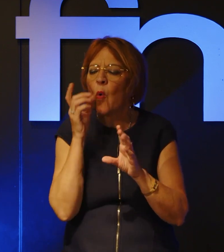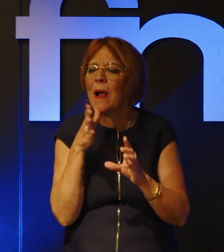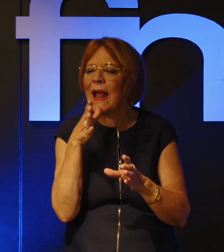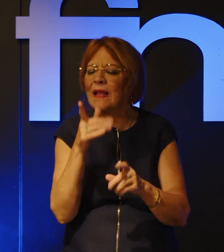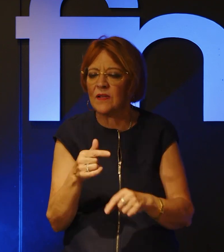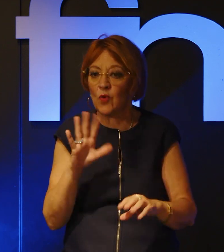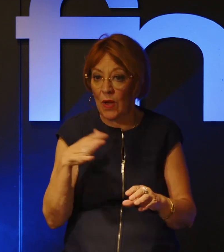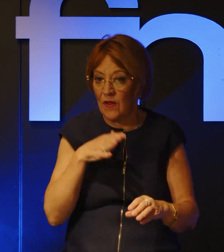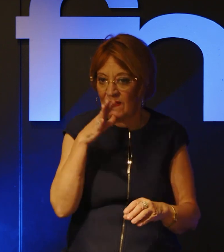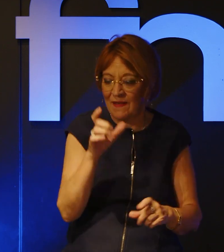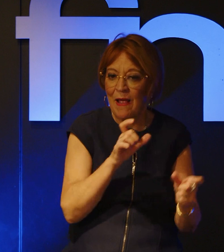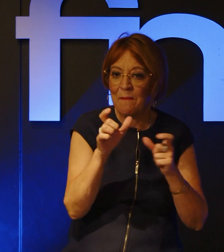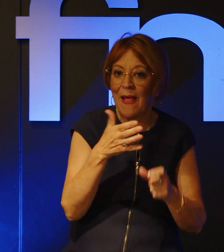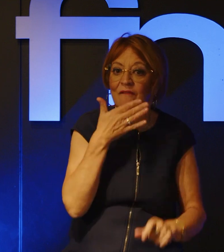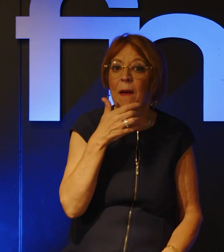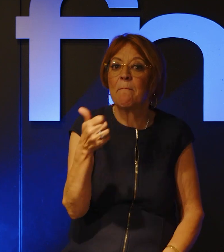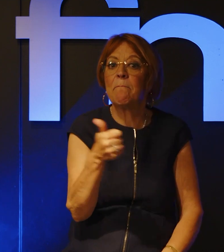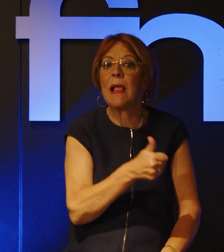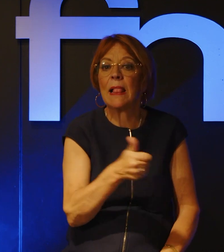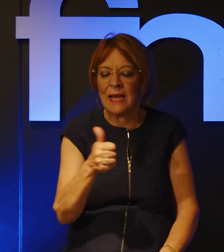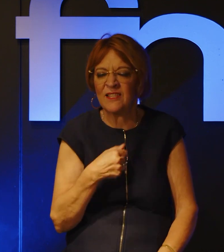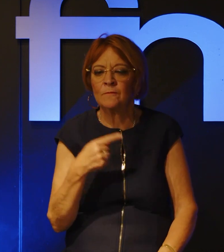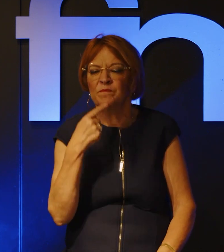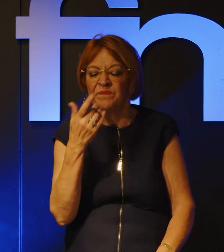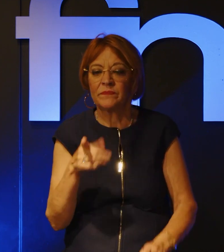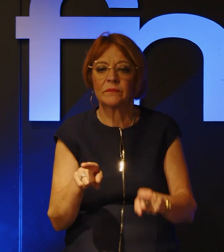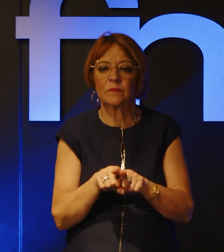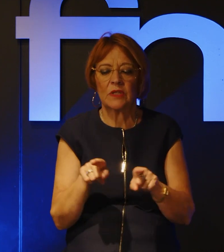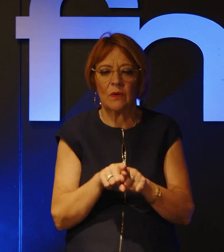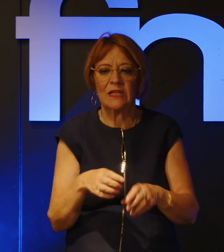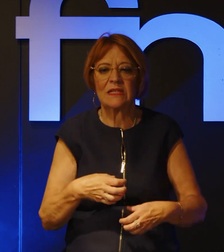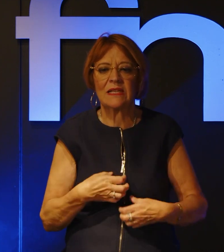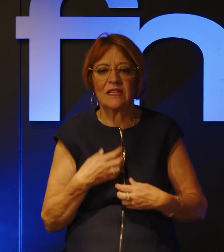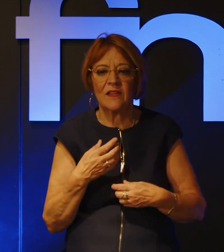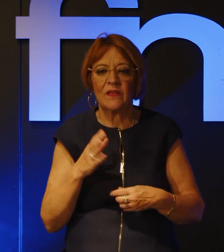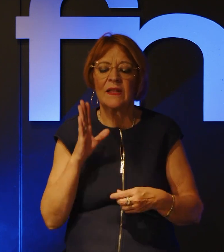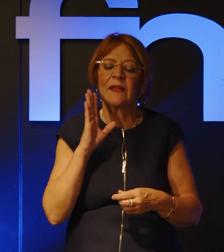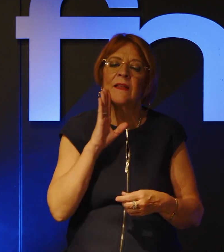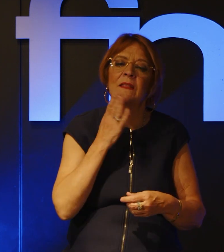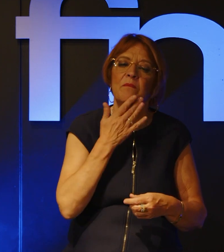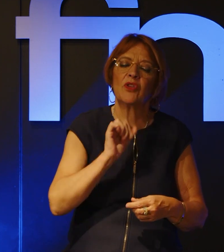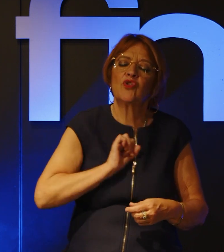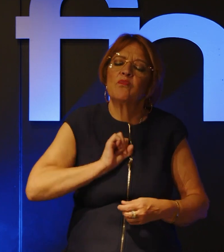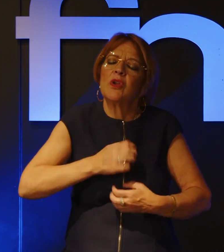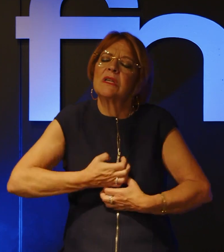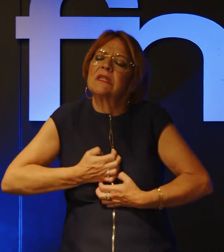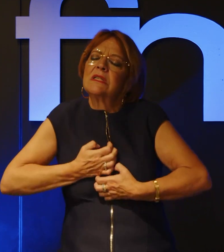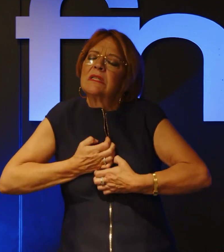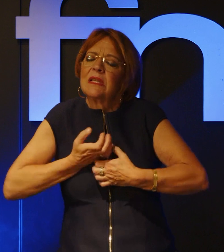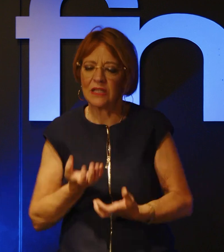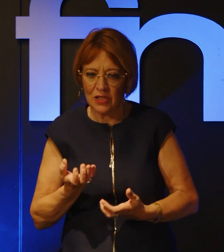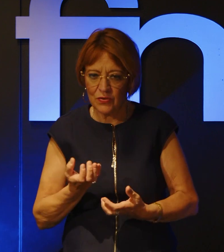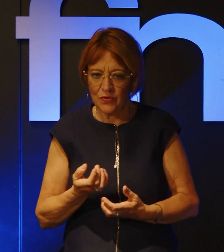portanto quando eu uso a palavra Beleza eu vou usar a palavra no sentido em que ela é conforme aos meus sentidos e era um